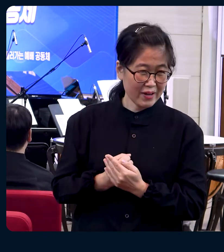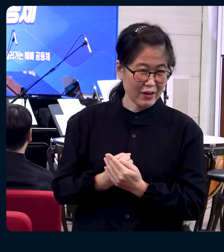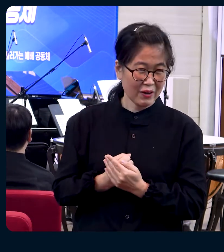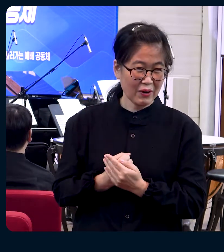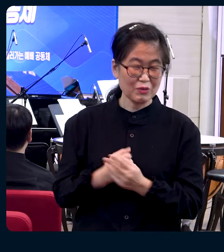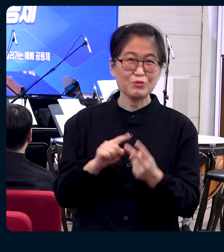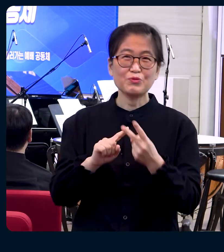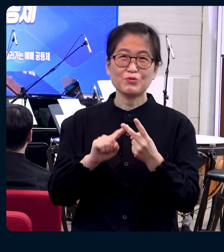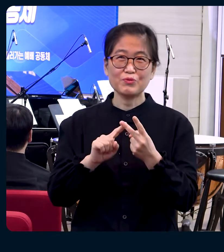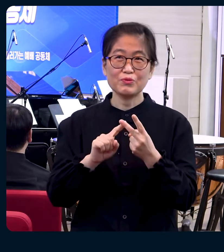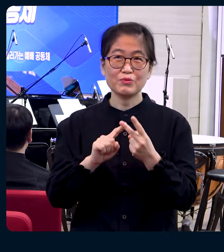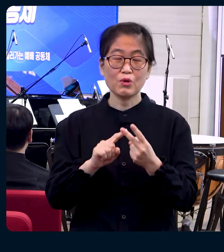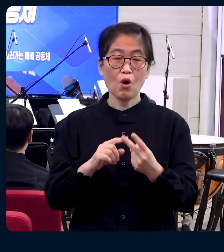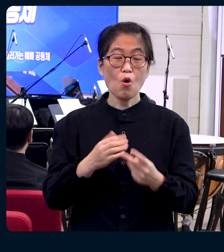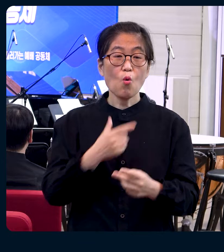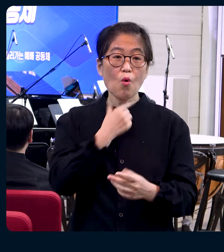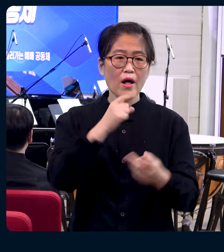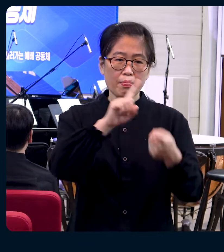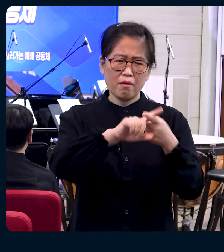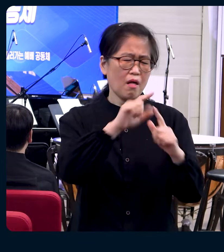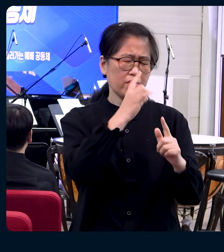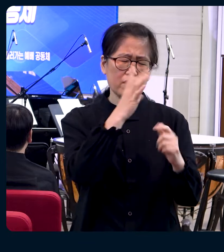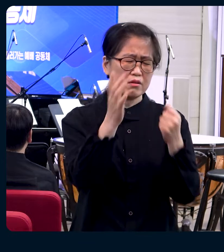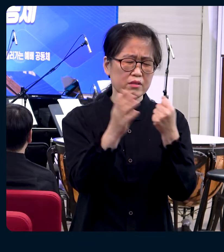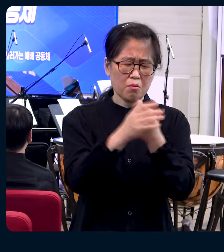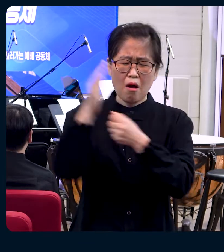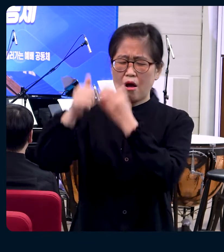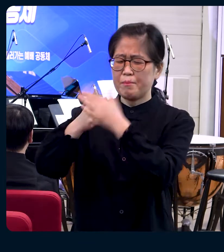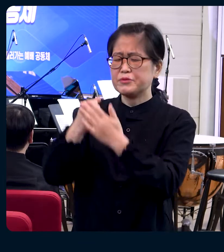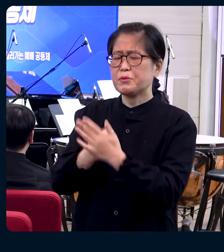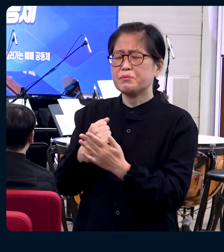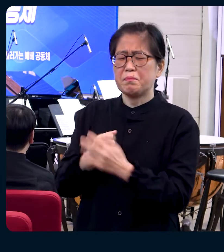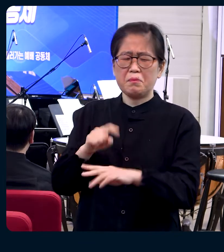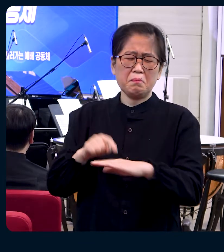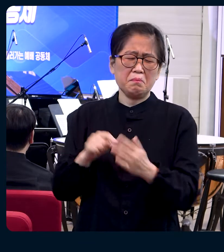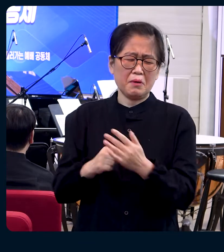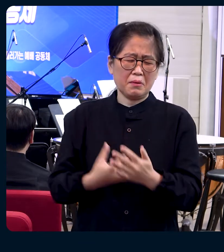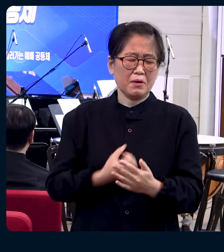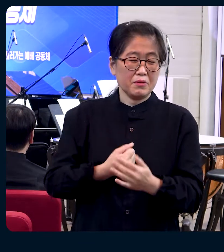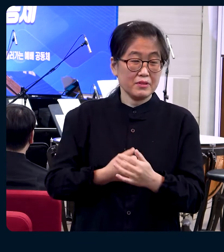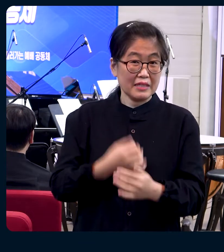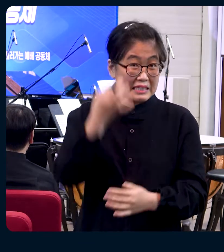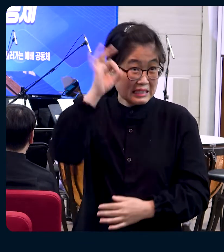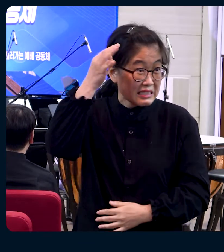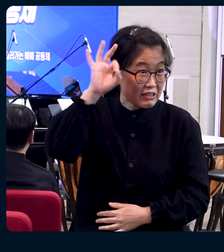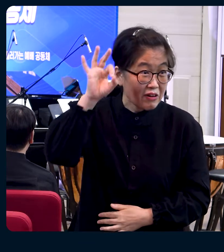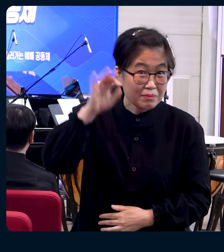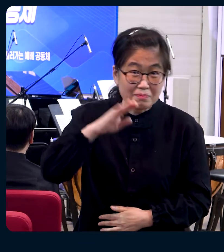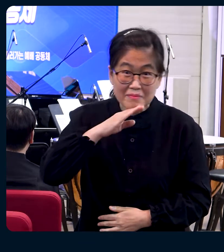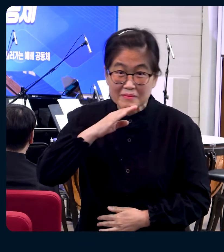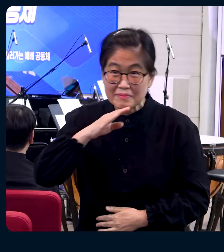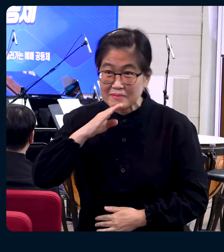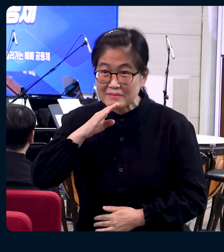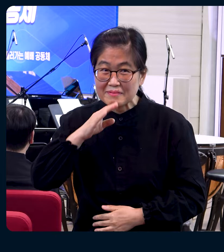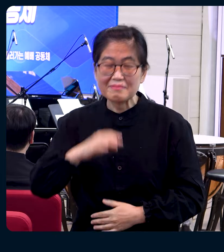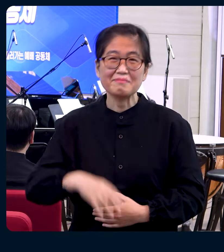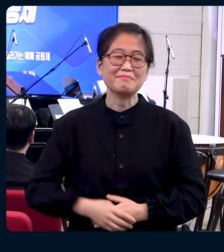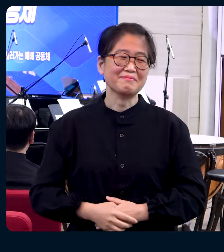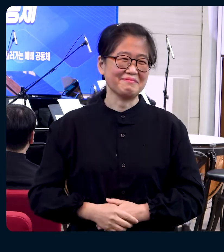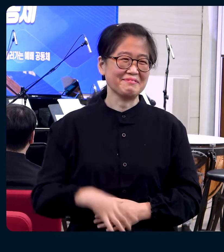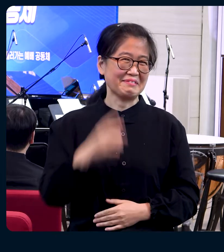우리가 원하는 대로 안 되기 때문에 이 섭섭하다는 감정을 갖고 있습니다. 인정하시나요? 네.